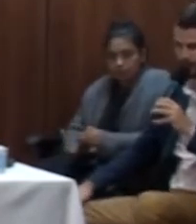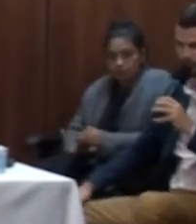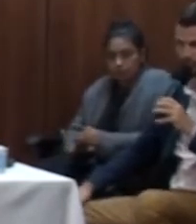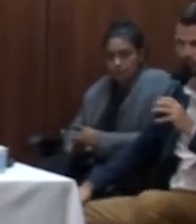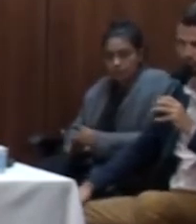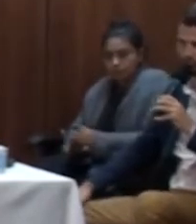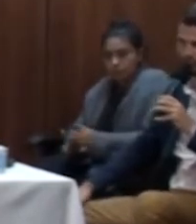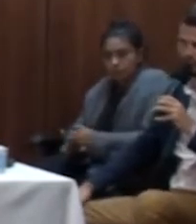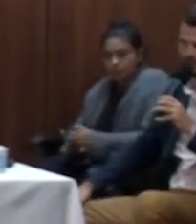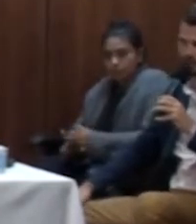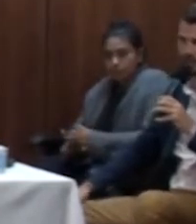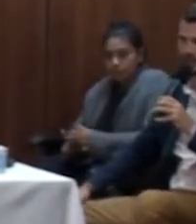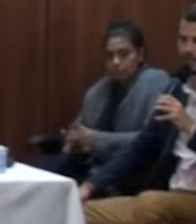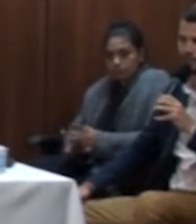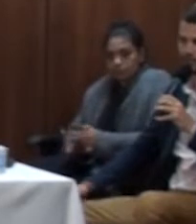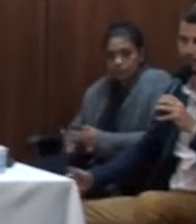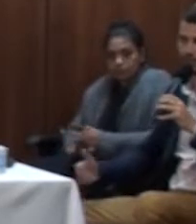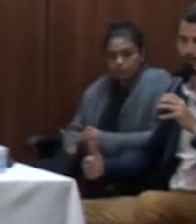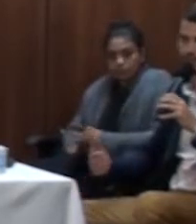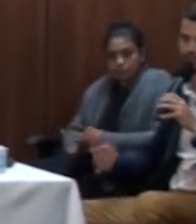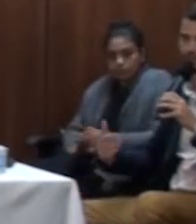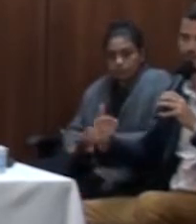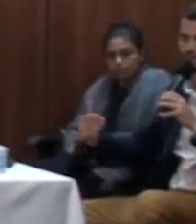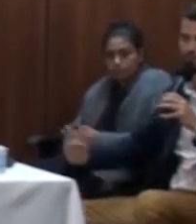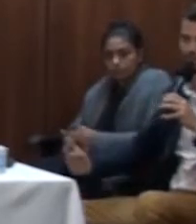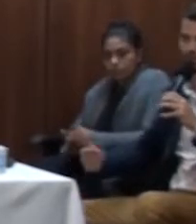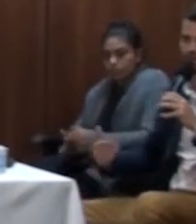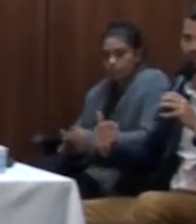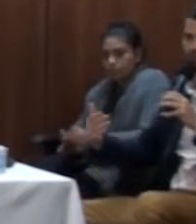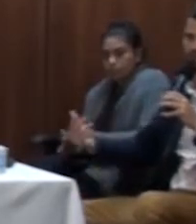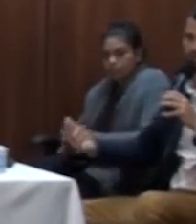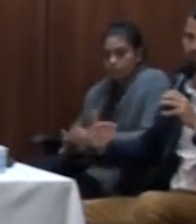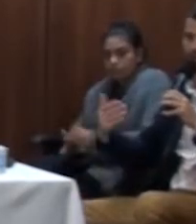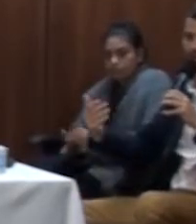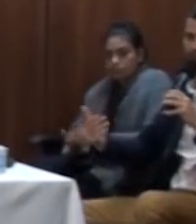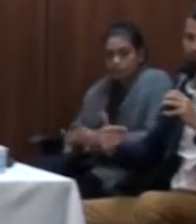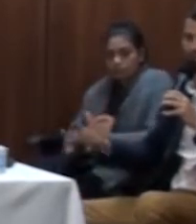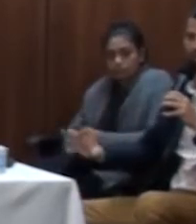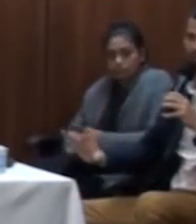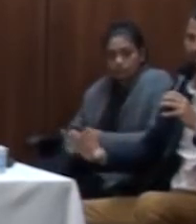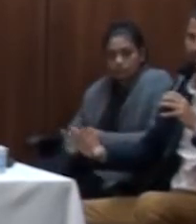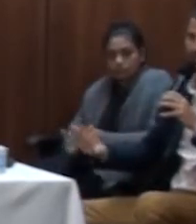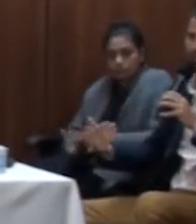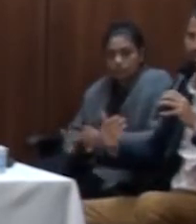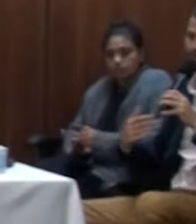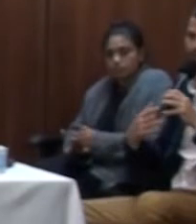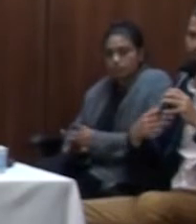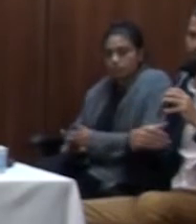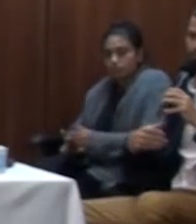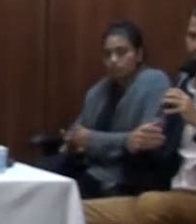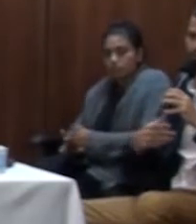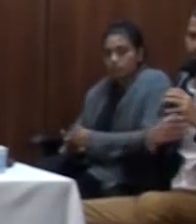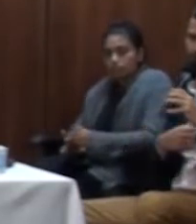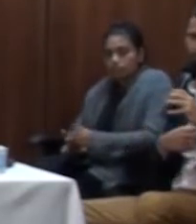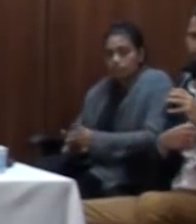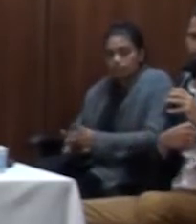que eu falei nos últimos 1 ano e meio, de pessoas que estavam prontas, que estavam habilitadas, algumas foram chamadas para cirurgia, mas